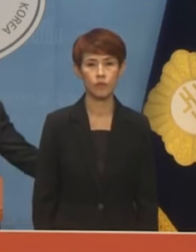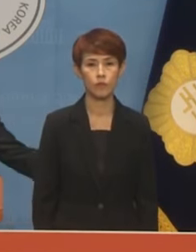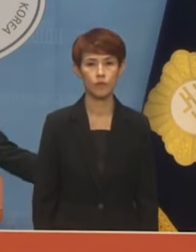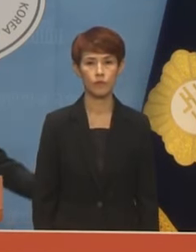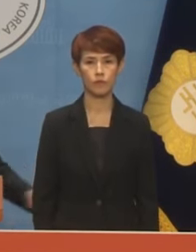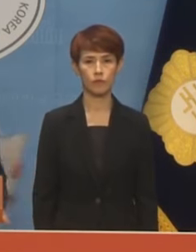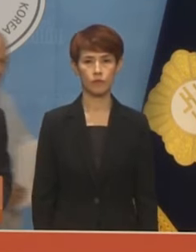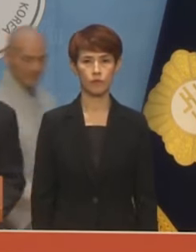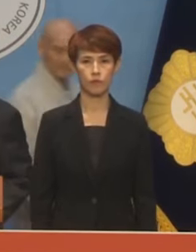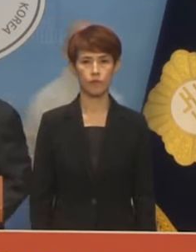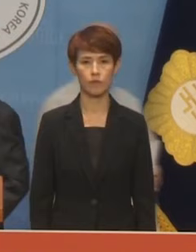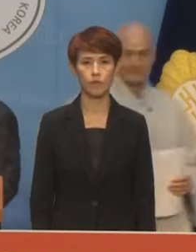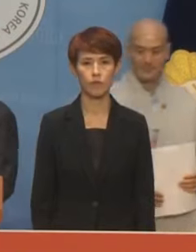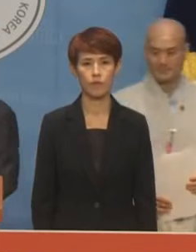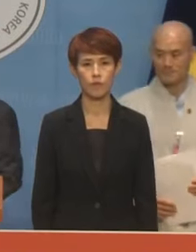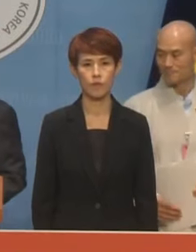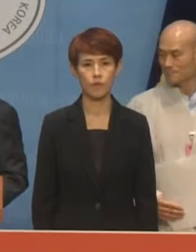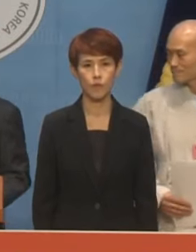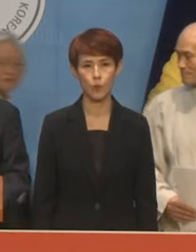이쪽으로 좀